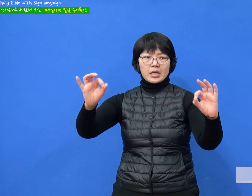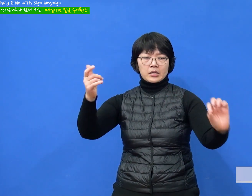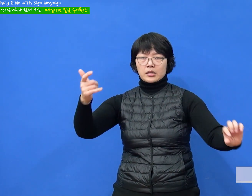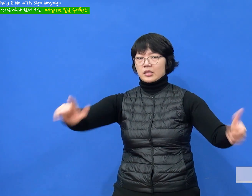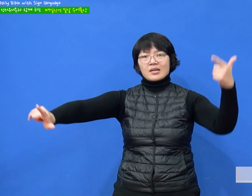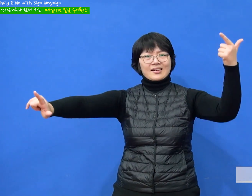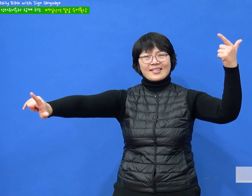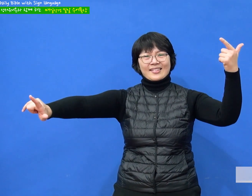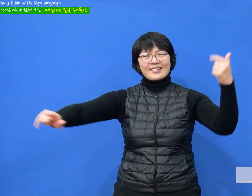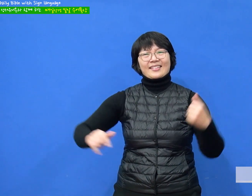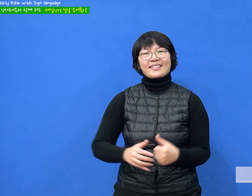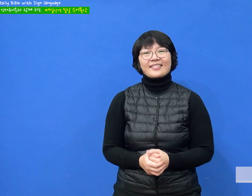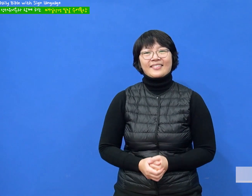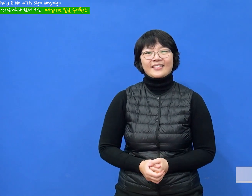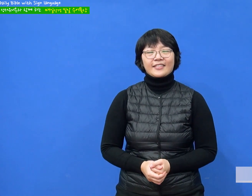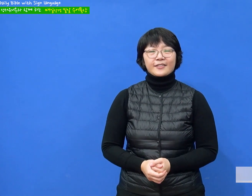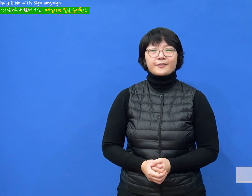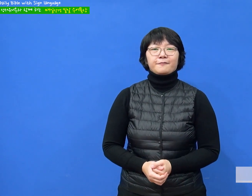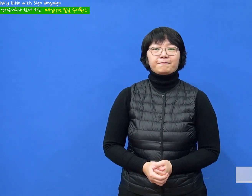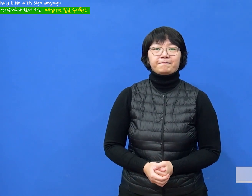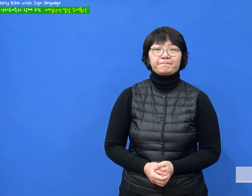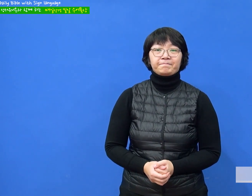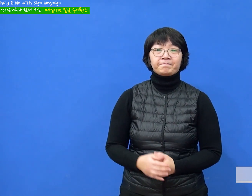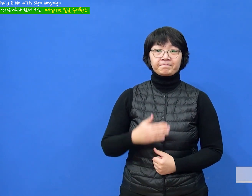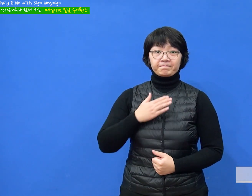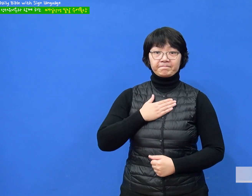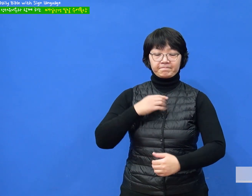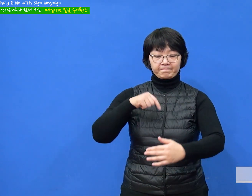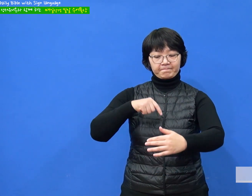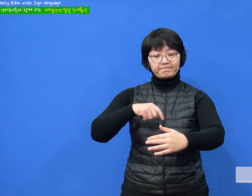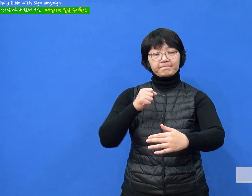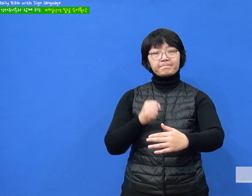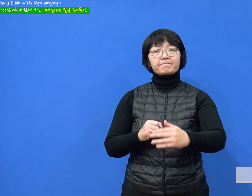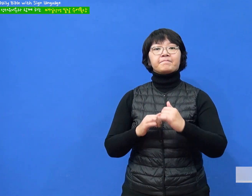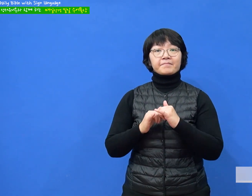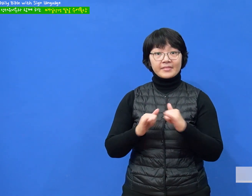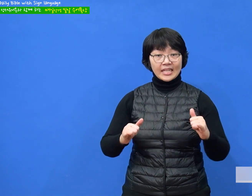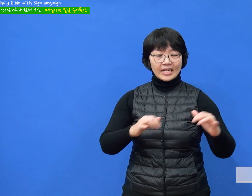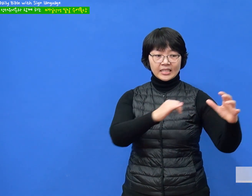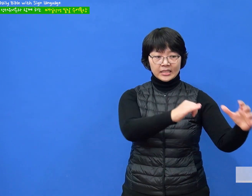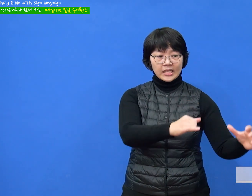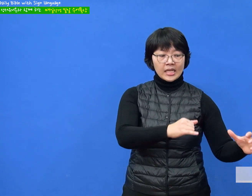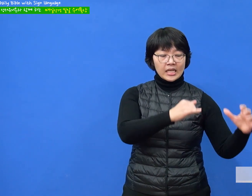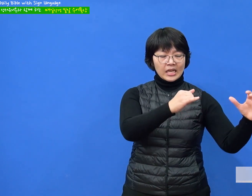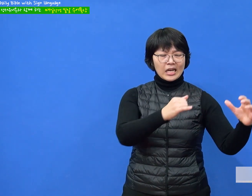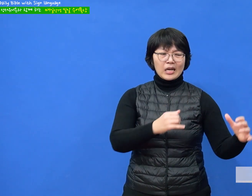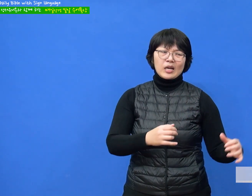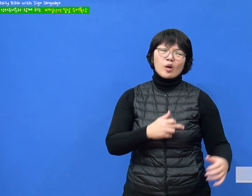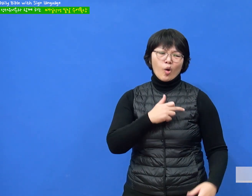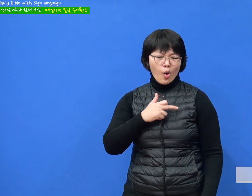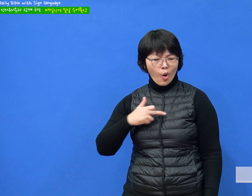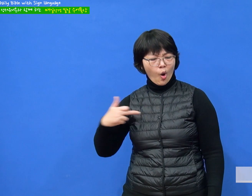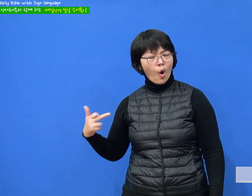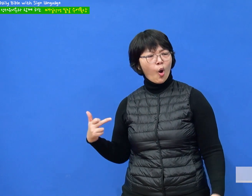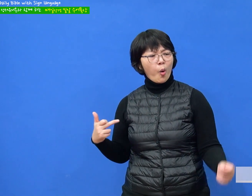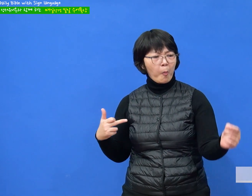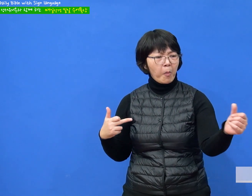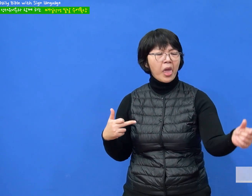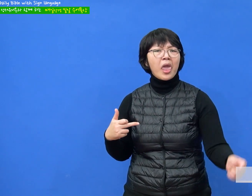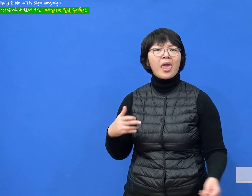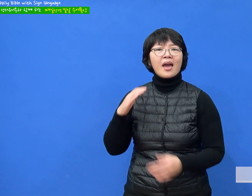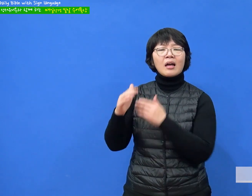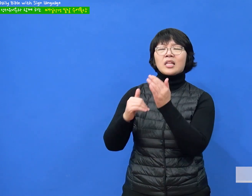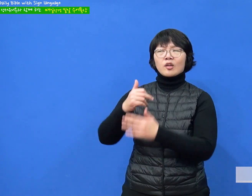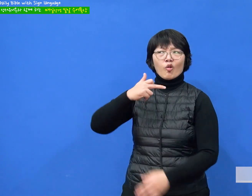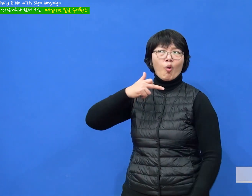확연히 구분됩니다. 그러나 우리 안에 계신 이가 세상보다 크시기에, 하나님이 세상보다 더욱